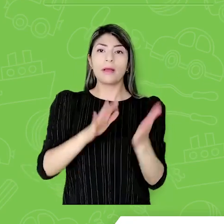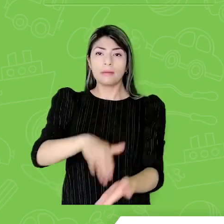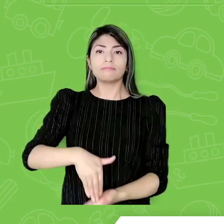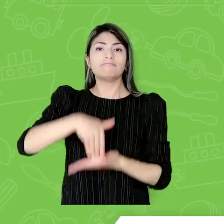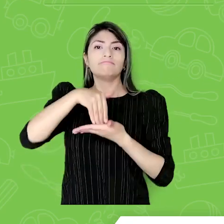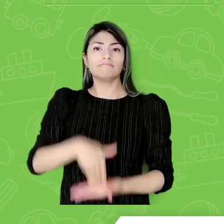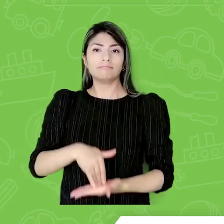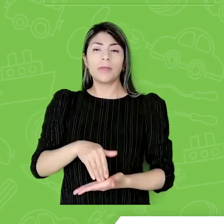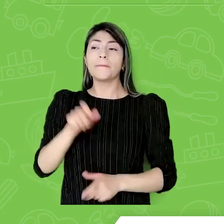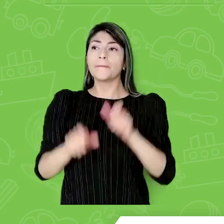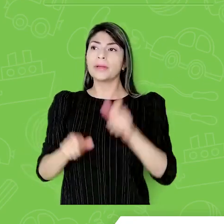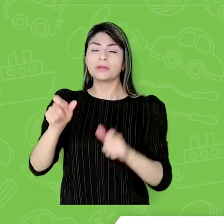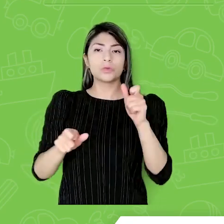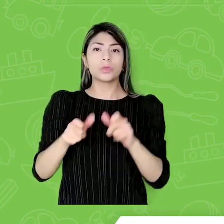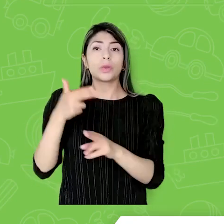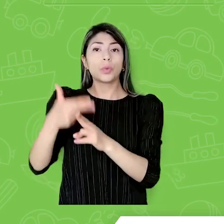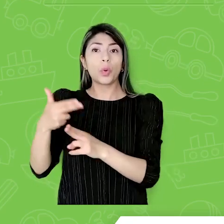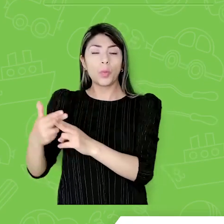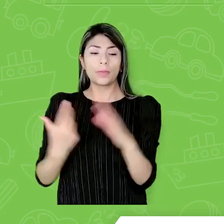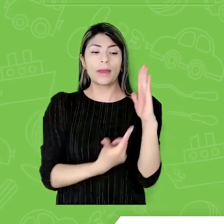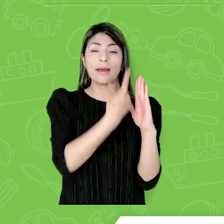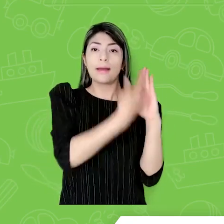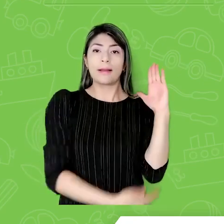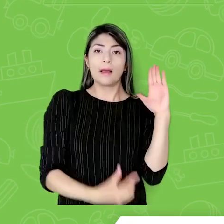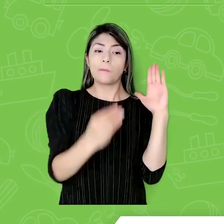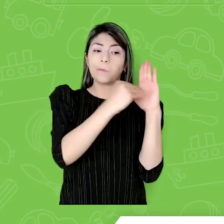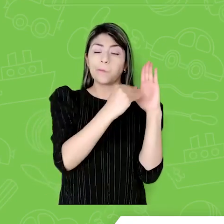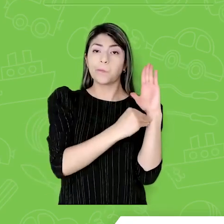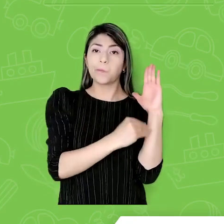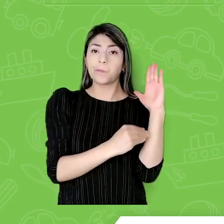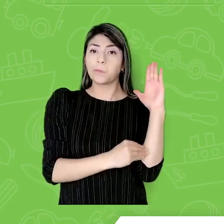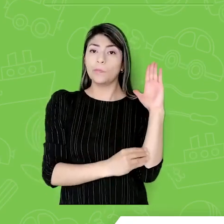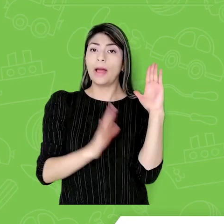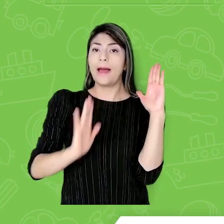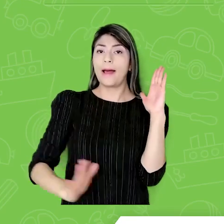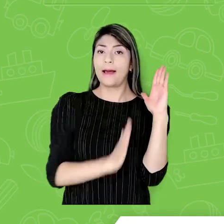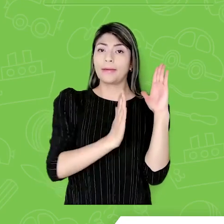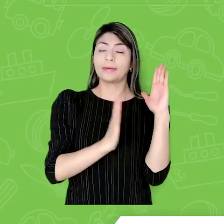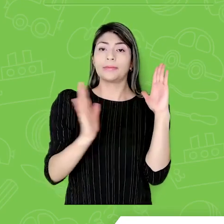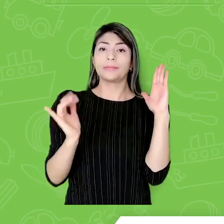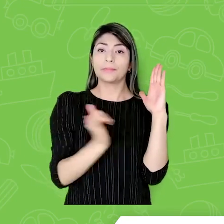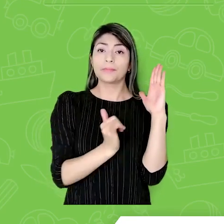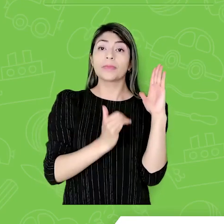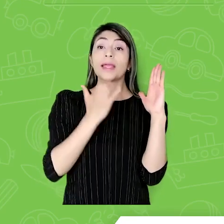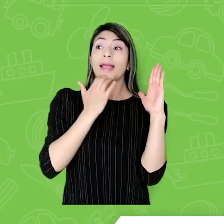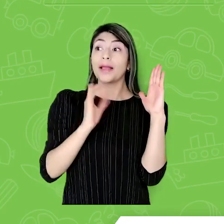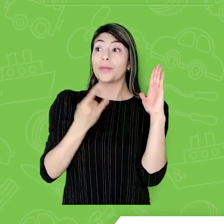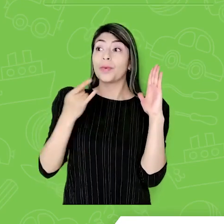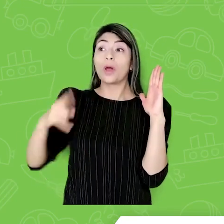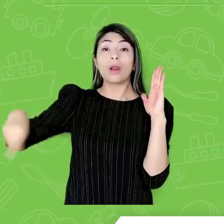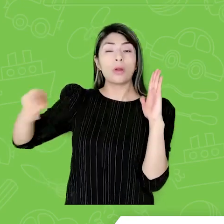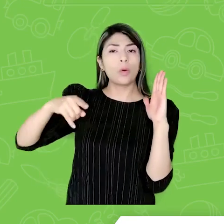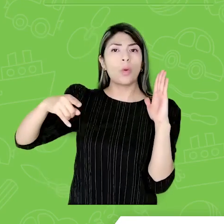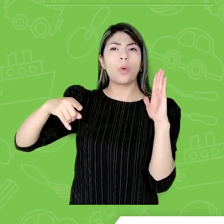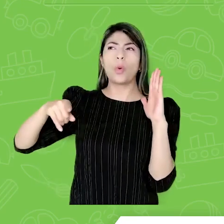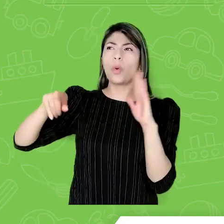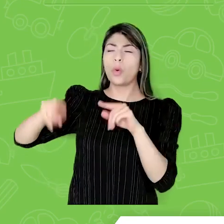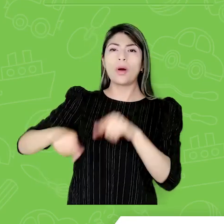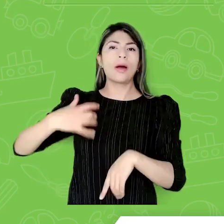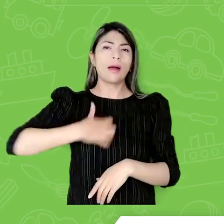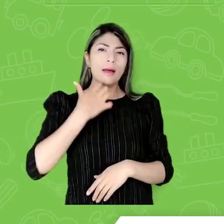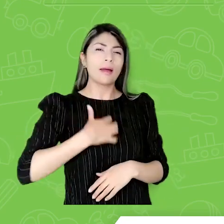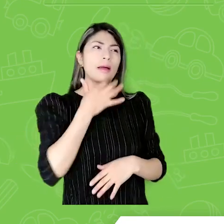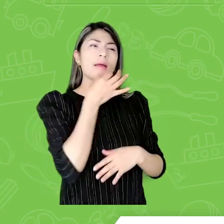firmeza de la posición de un aspirante en una lista de elegibles se produce cuando no se encuentra inmerso en alguna de las causales o